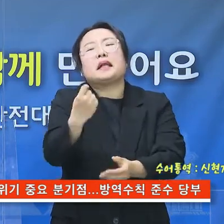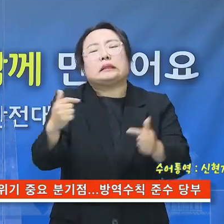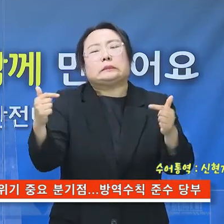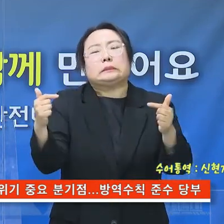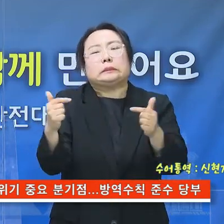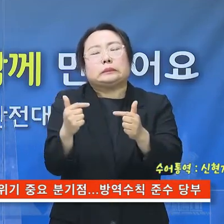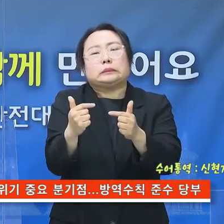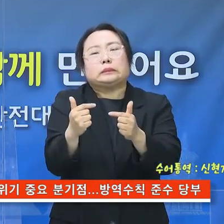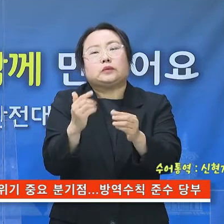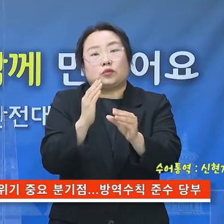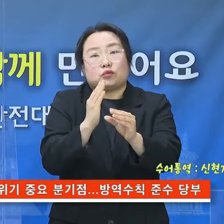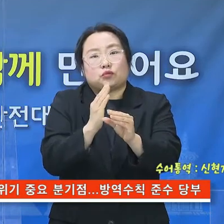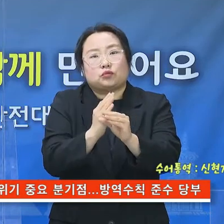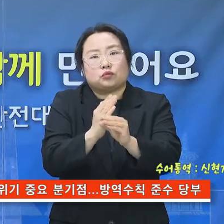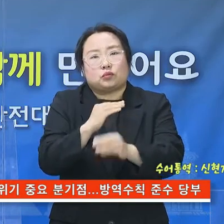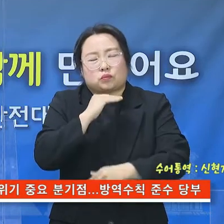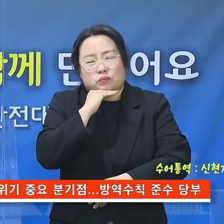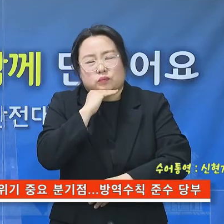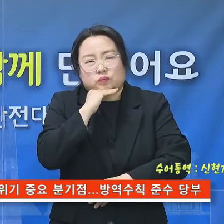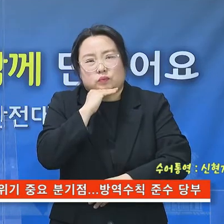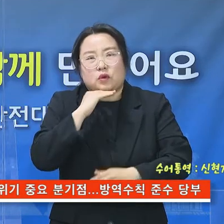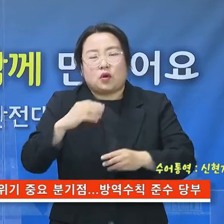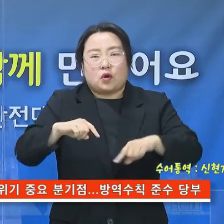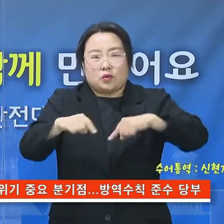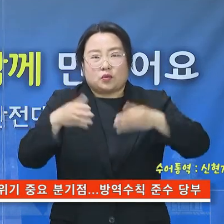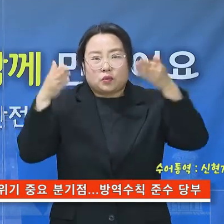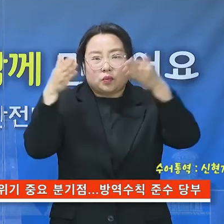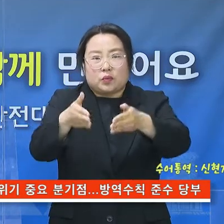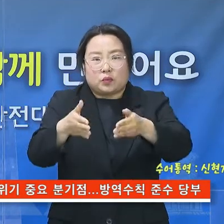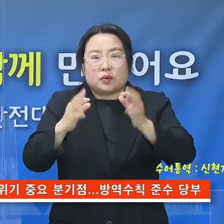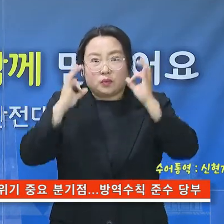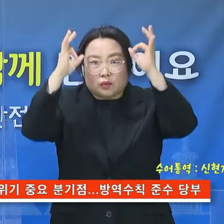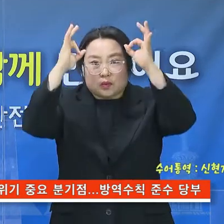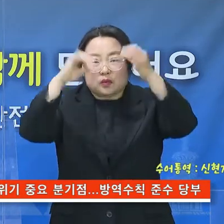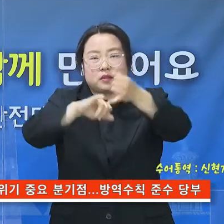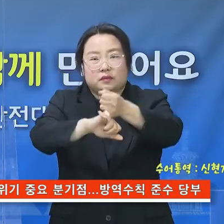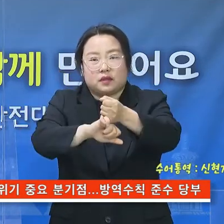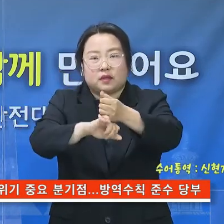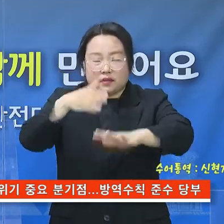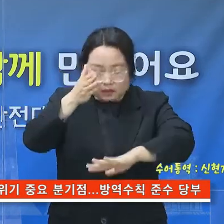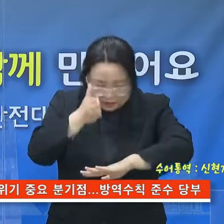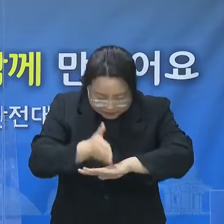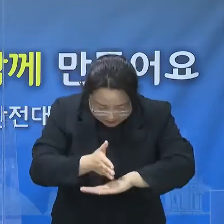모든 행정력을 동원하여 최선의 노력을 다하겠습니다 감사합니다